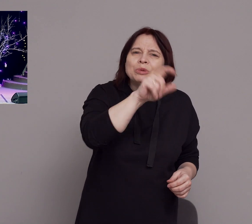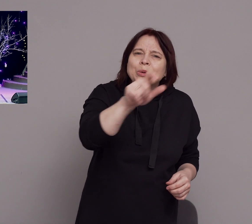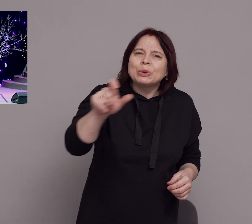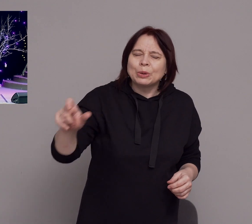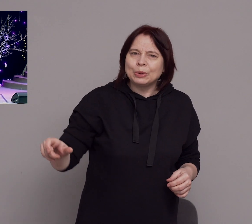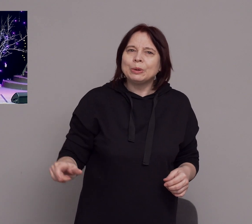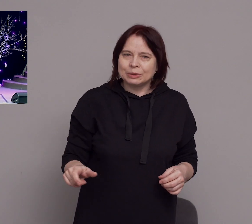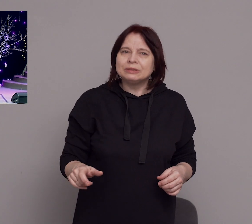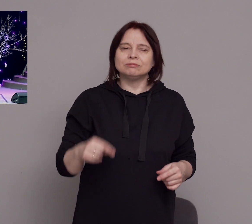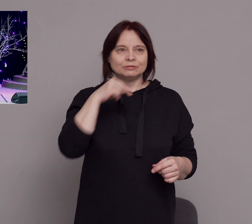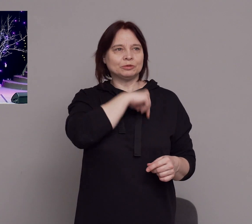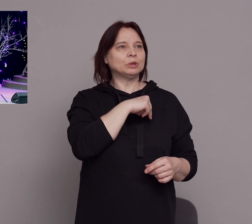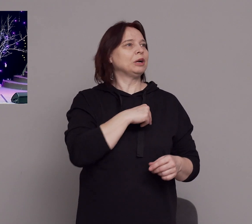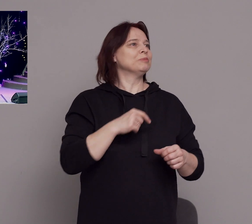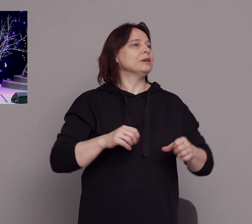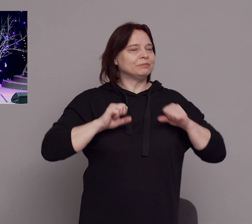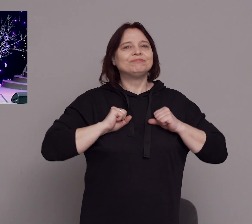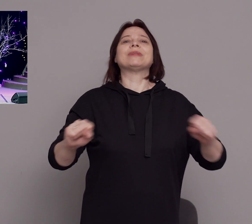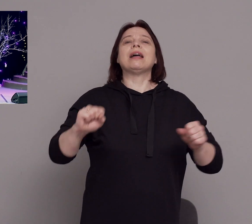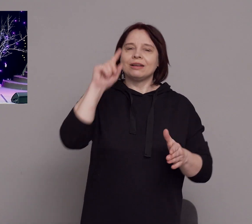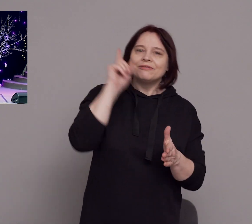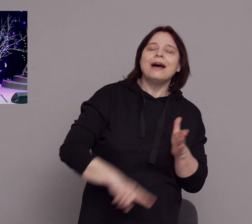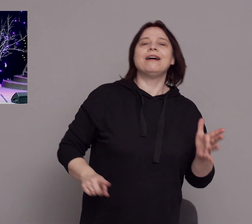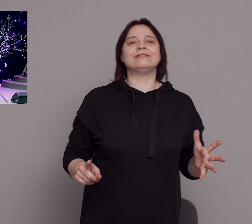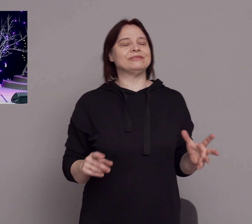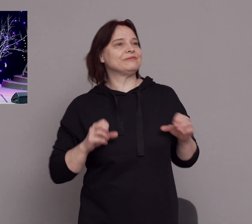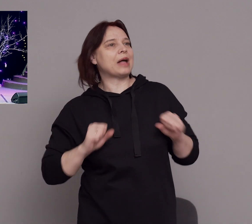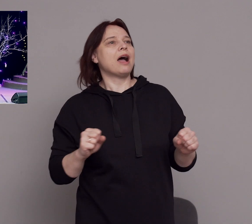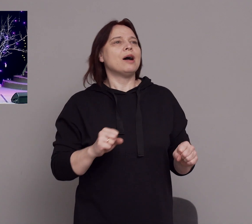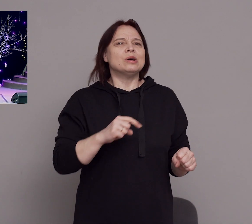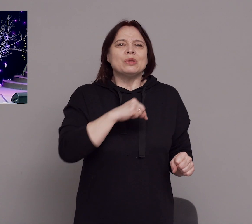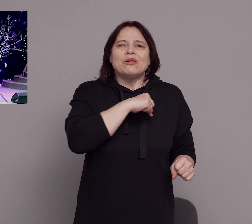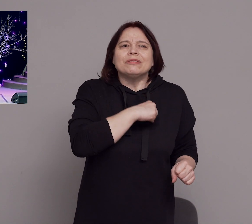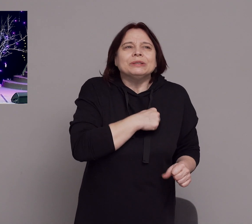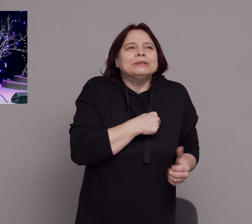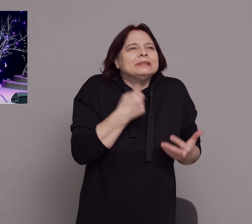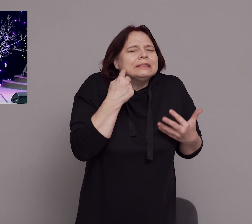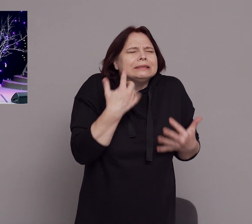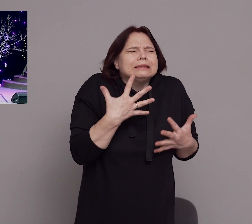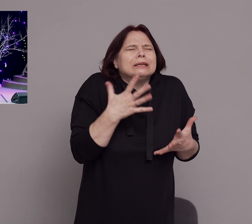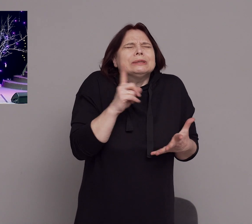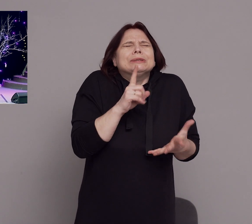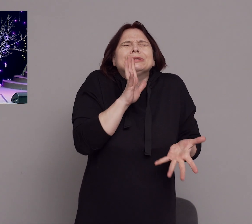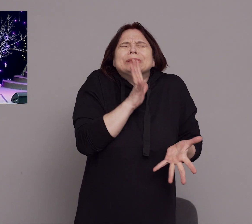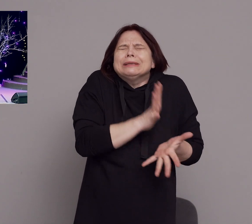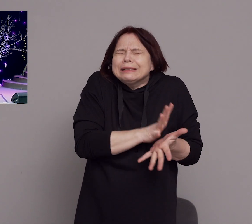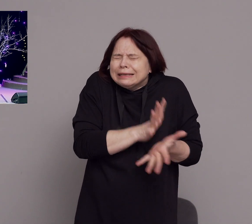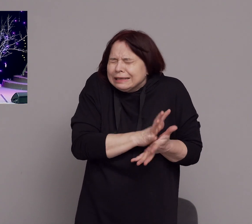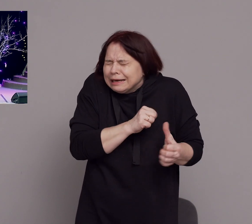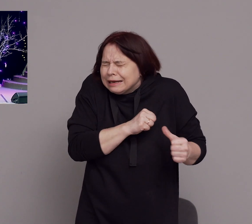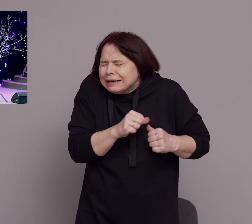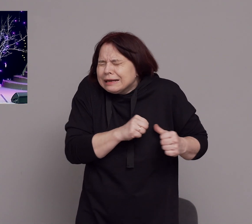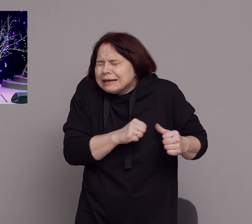самоуверенным. Иногда за нашей уверенностью стоит не смирение, а самонадеянность, самоуверенность,